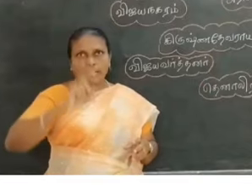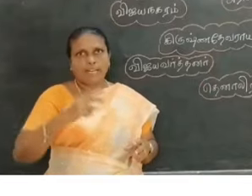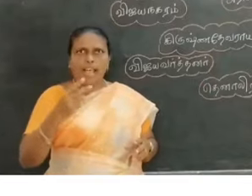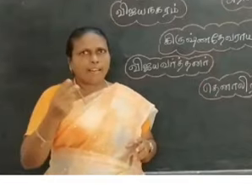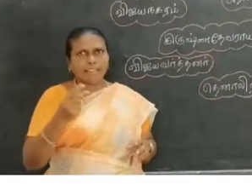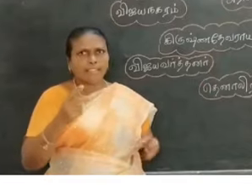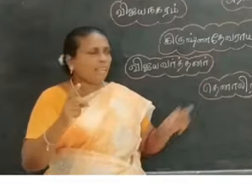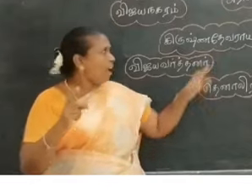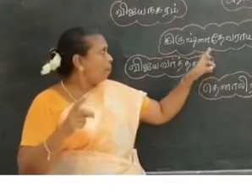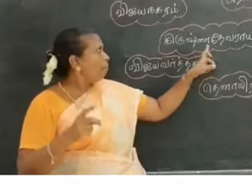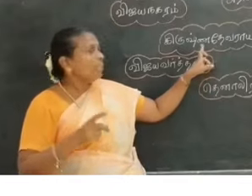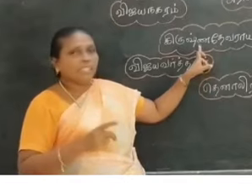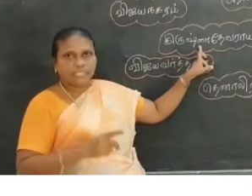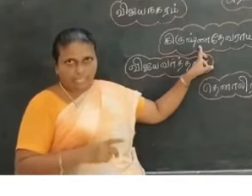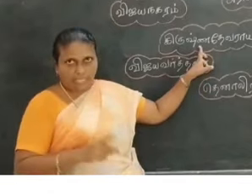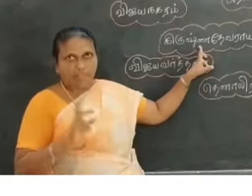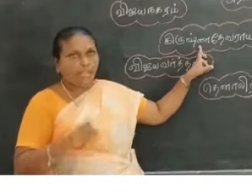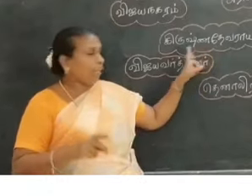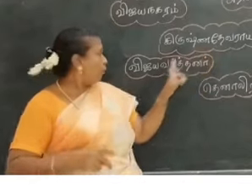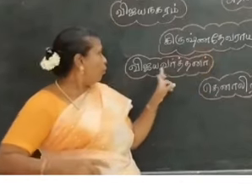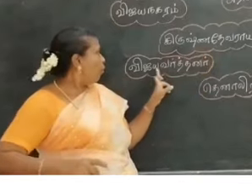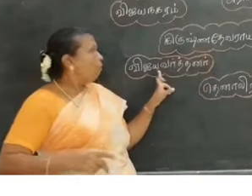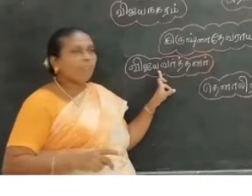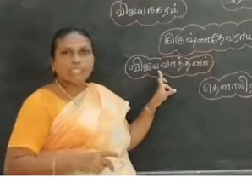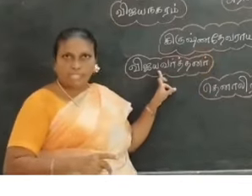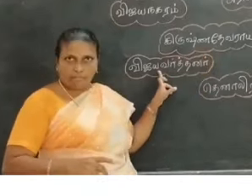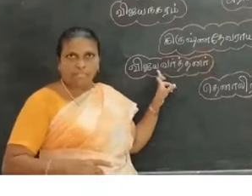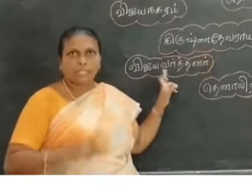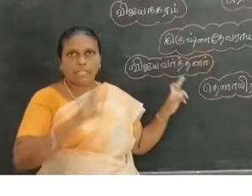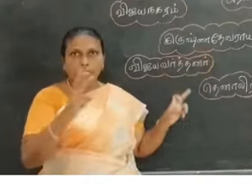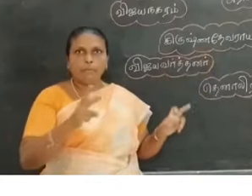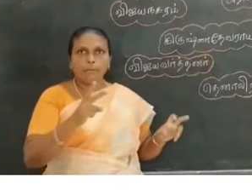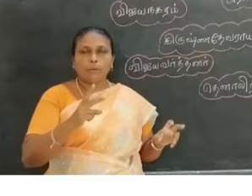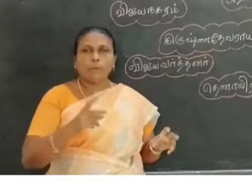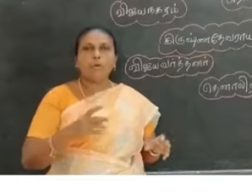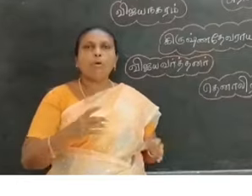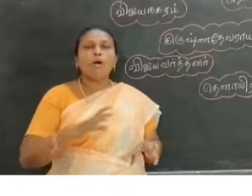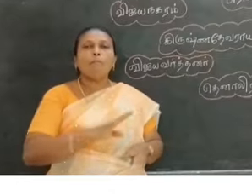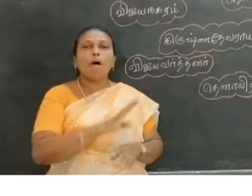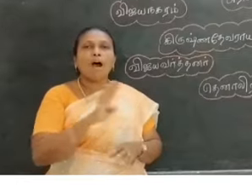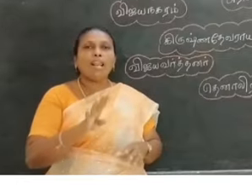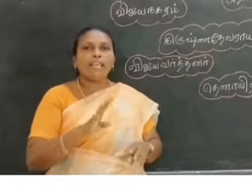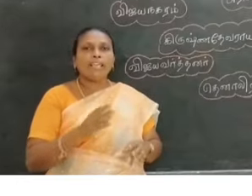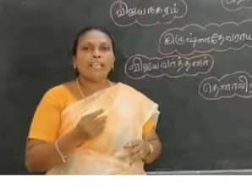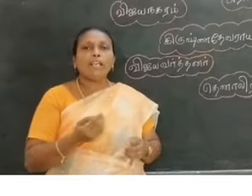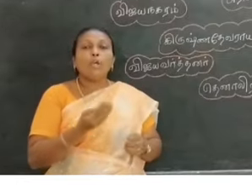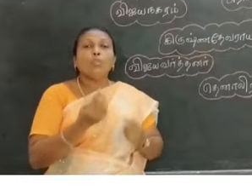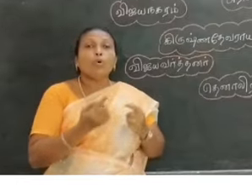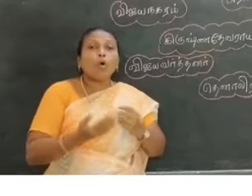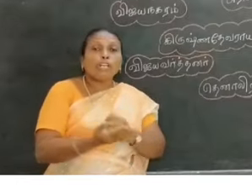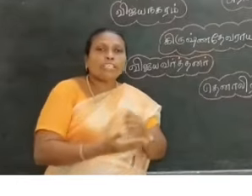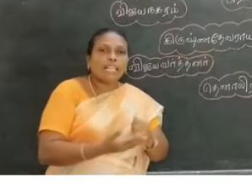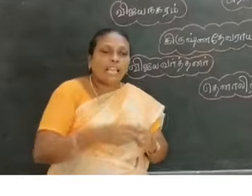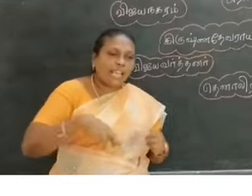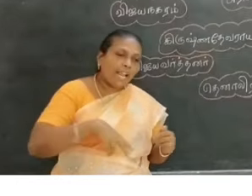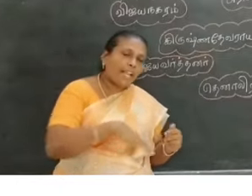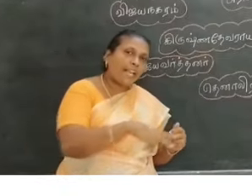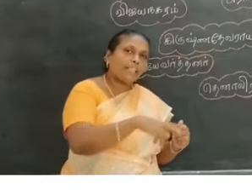ராஜாக்கள் யாரும் தெரியுதா? கிருஷ்ணதேவராயரும் விஜயவர்தன் ரெண்டு பேரும் மாலை தோட்டத்துல